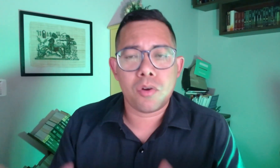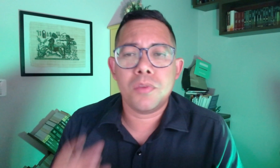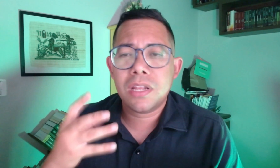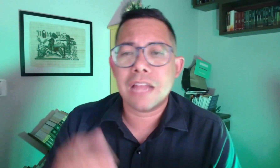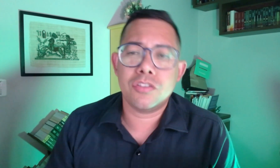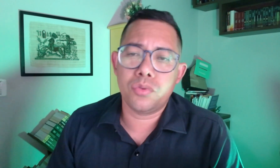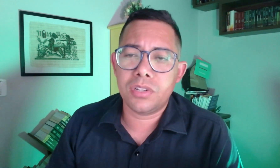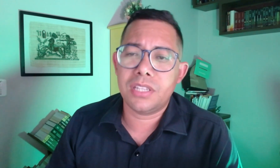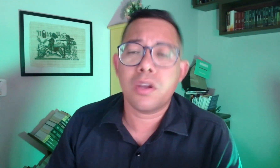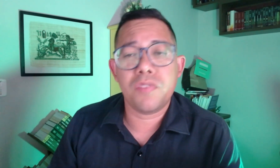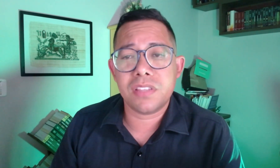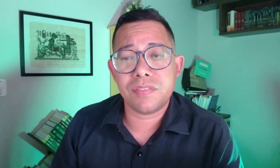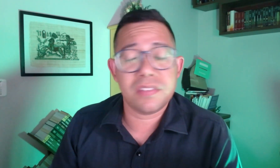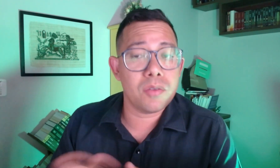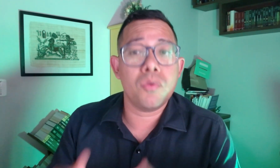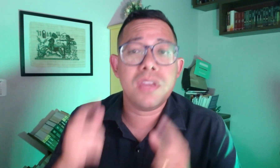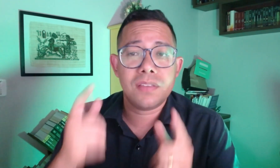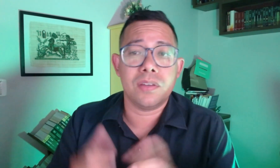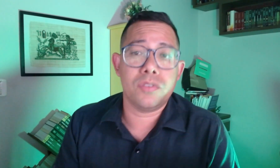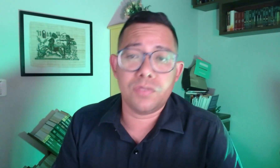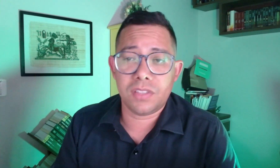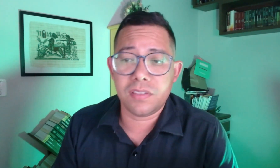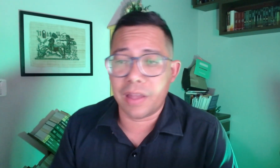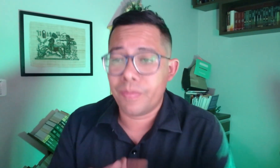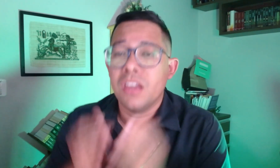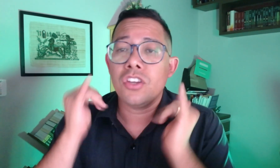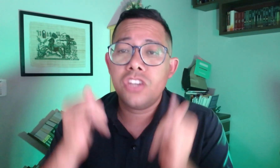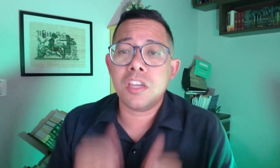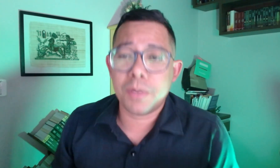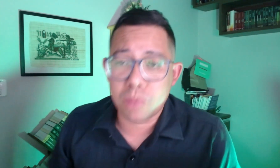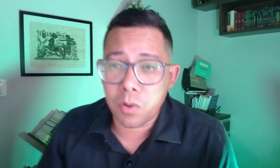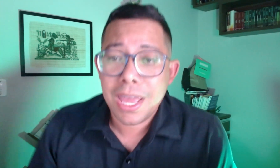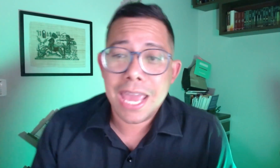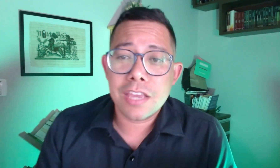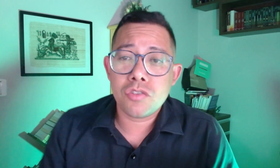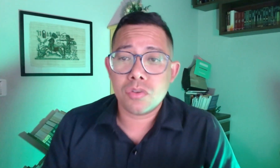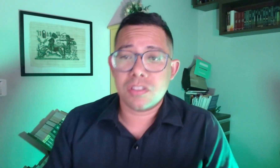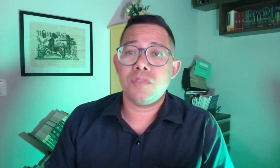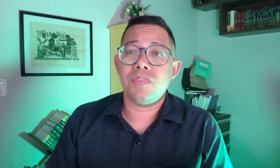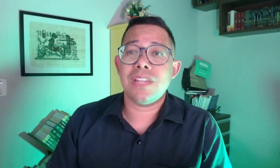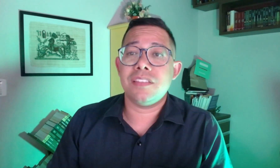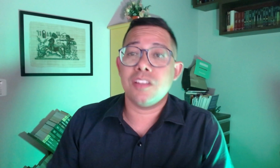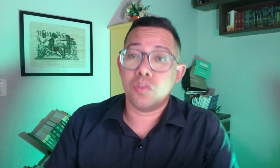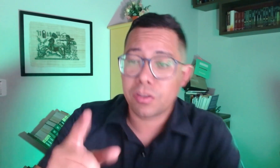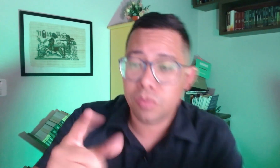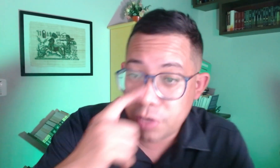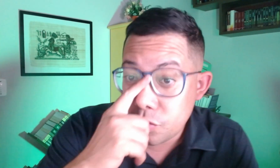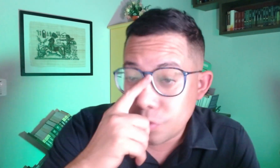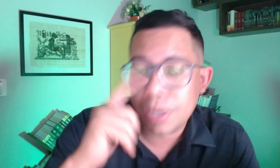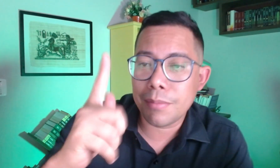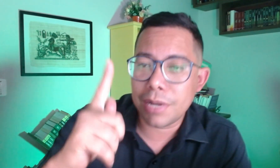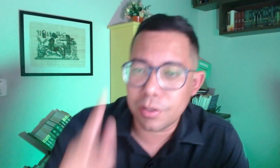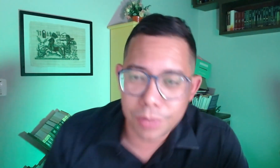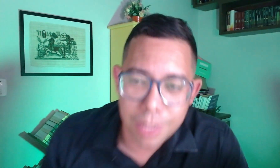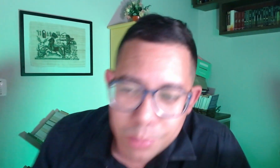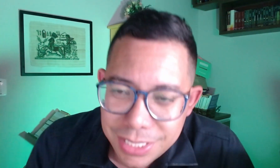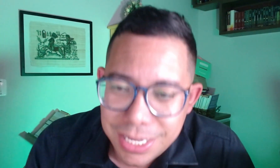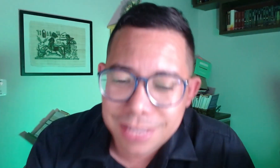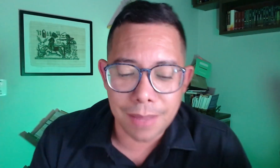comunidade surda que talvez, às vezes, não conheça onde você está. Chique, pessoal. É isso. Estamos finalizando mais um vídeo. Lembrando, não esqueça